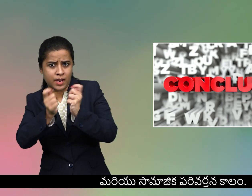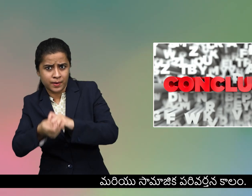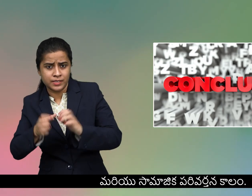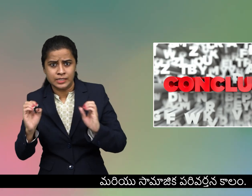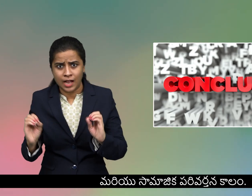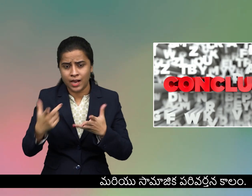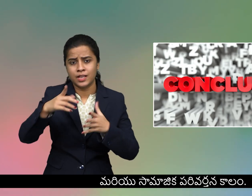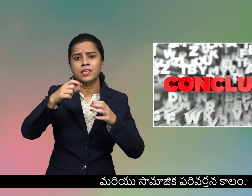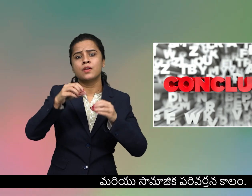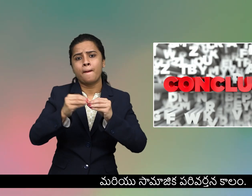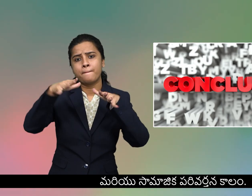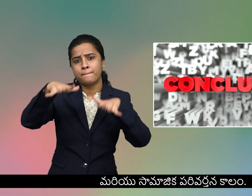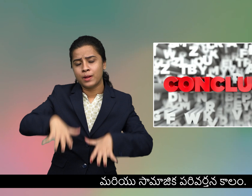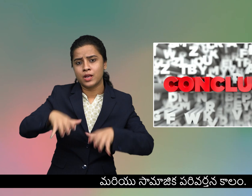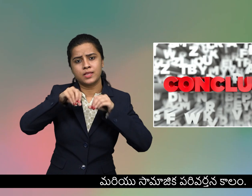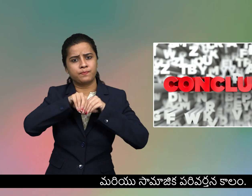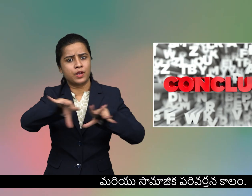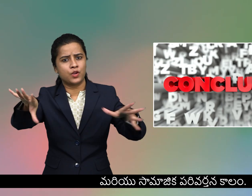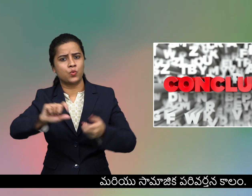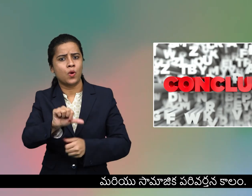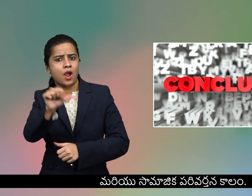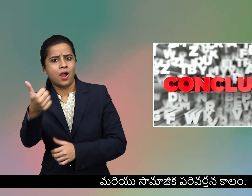మరియు సామాజిక పరివర్తన కాలం.